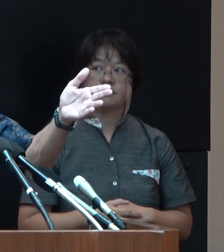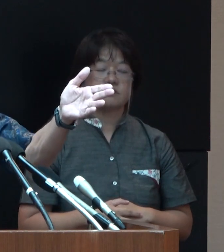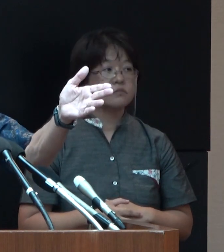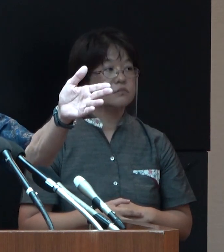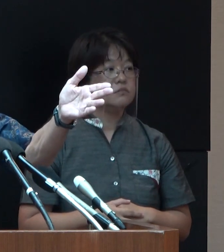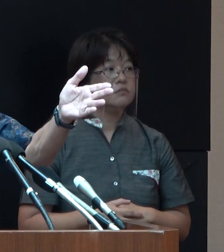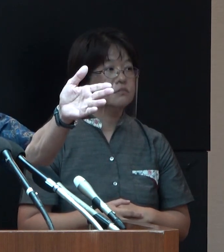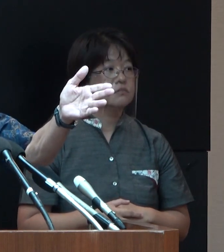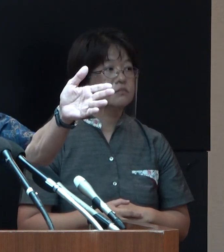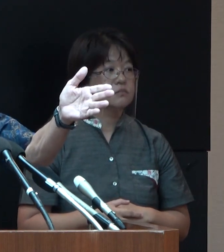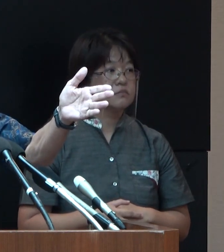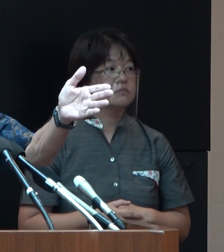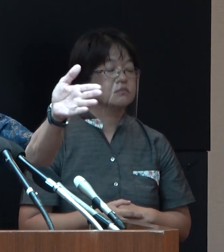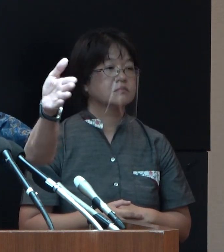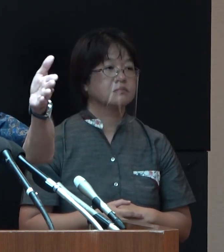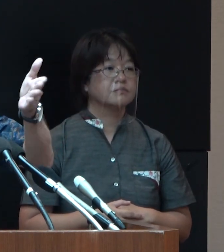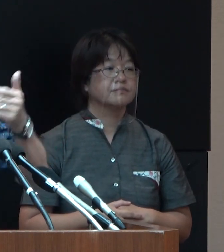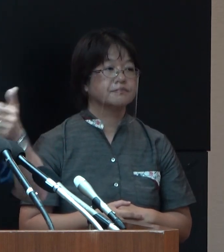どうぞ。まだまだある？